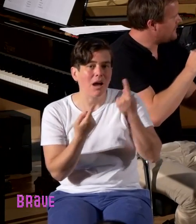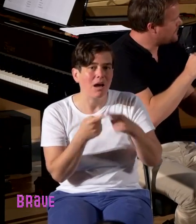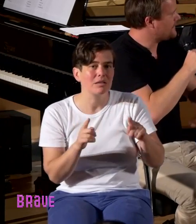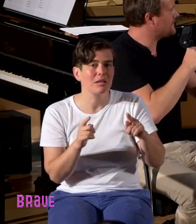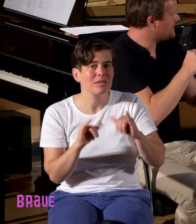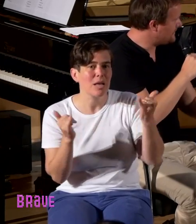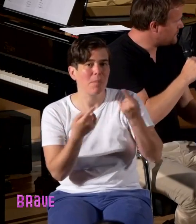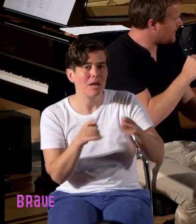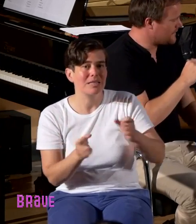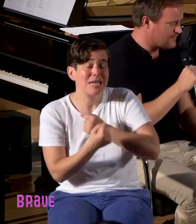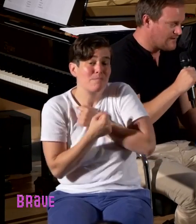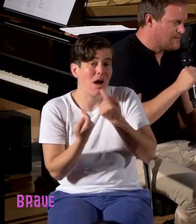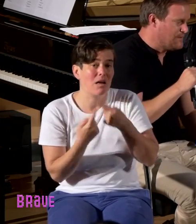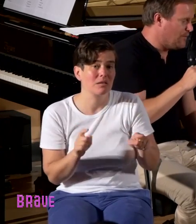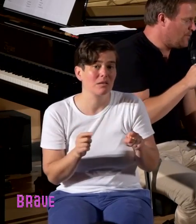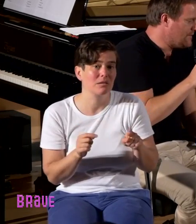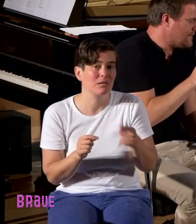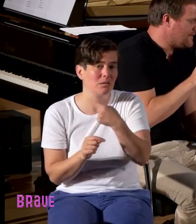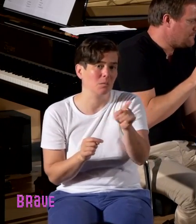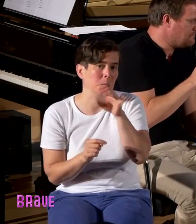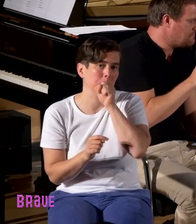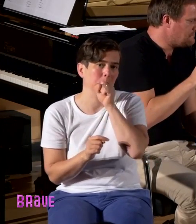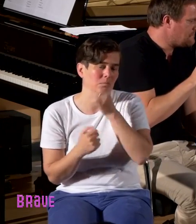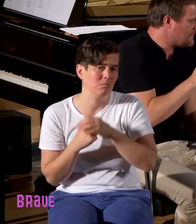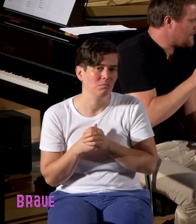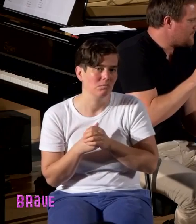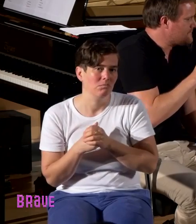anders, ich lebe anders, ich liebe anders. Und